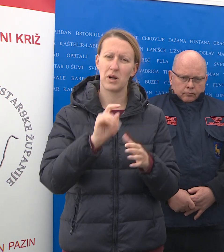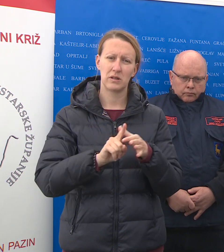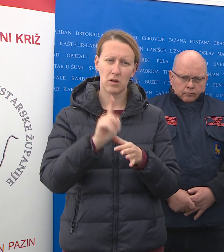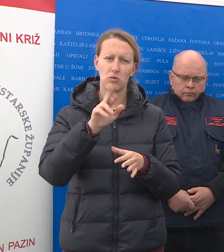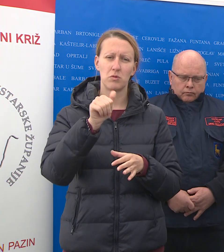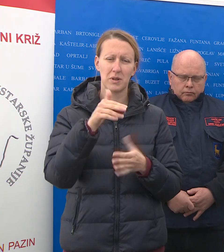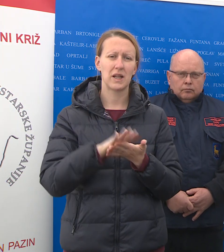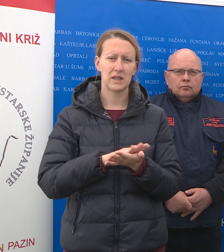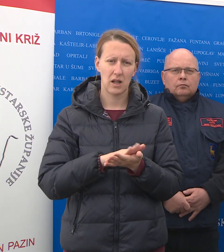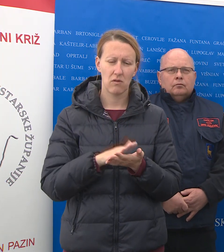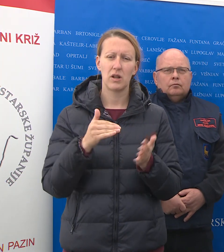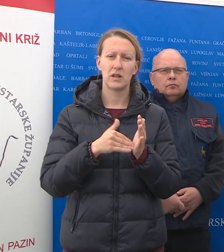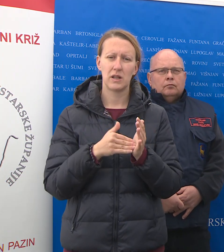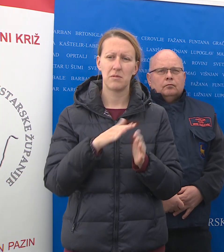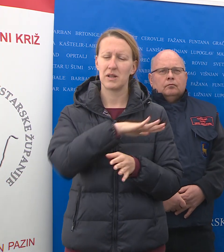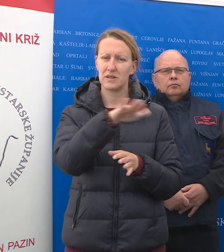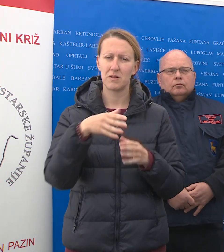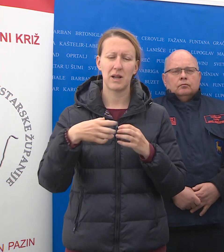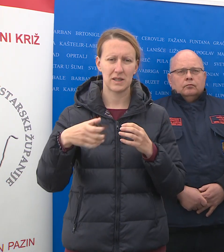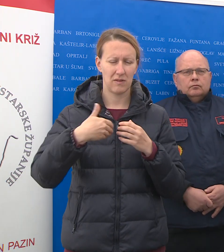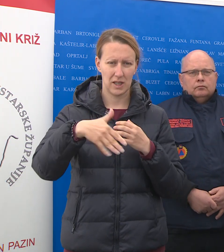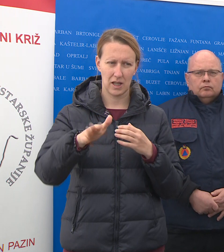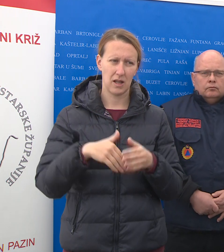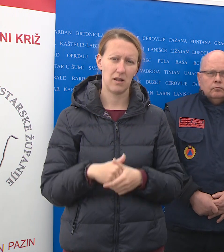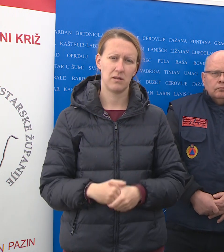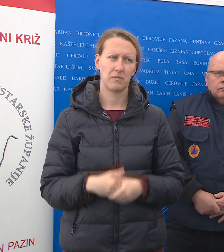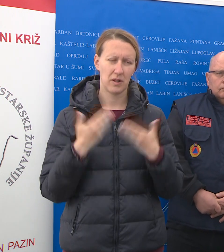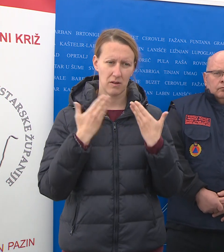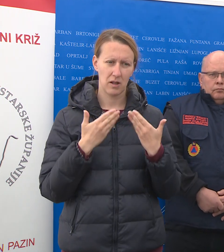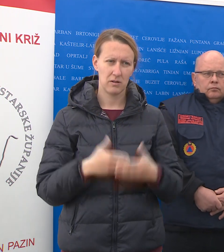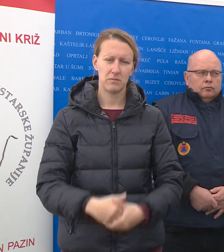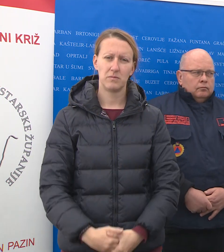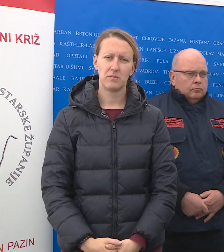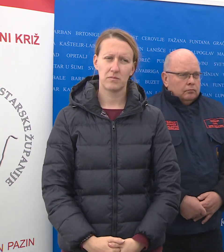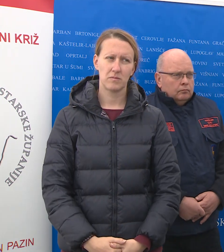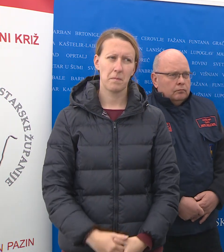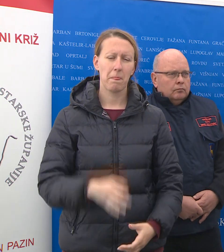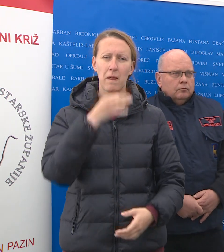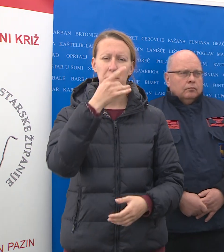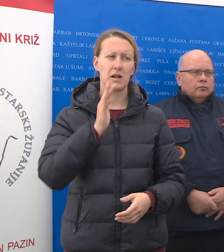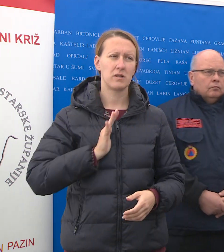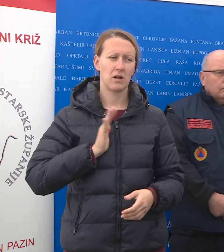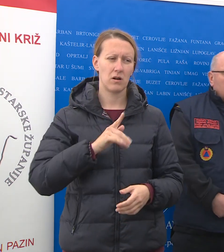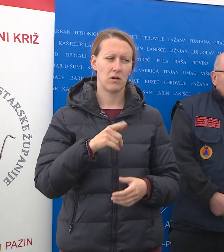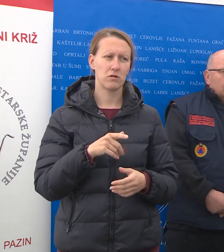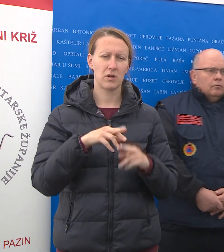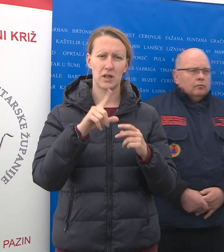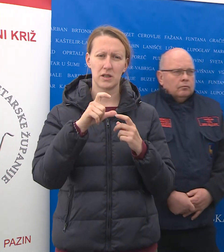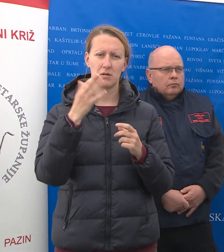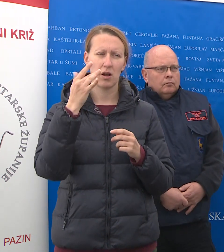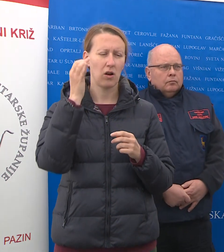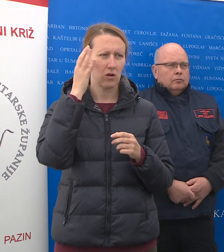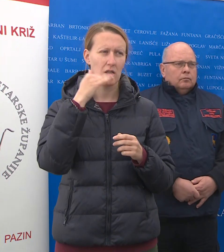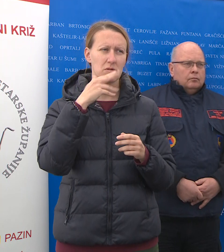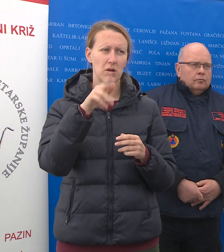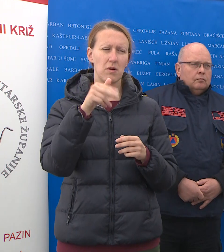imati jedan dio zadovoljstva i treba sa svime nastaviti dalje. Hvala. Evo pitanje za gospođu Hrstić. Prije nekoliko